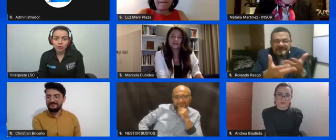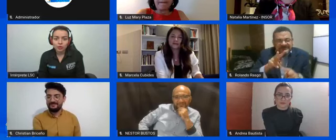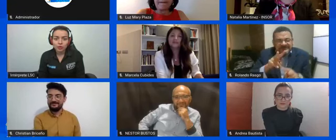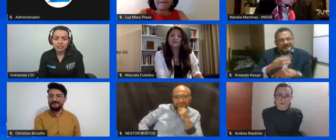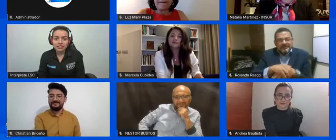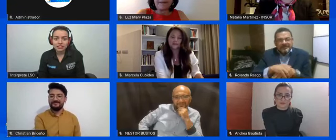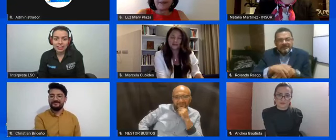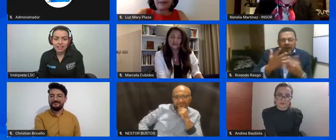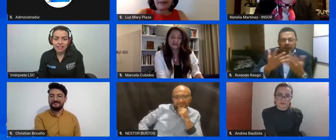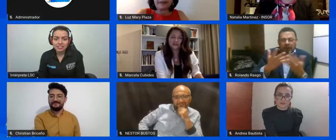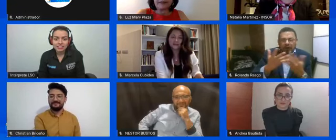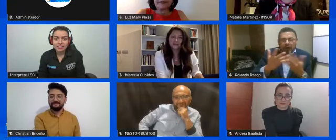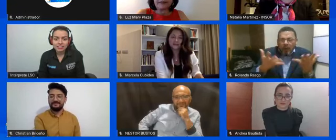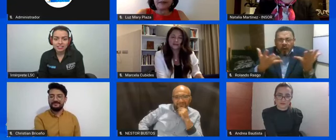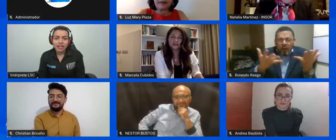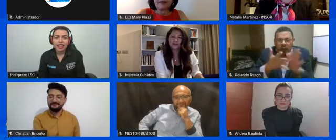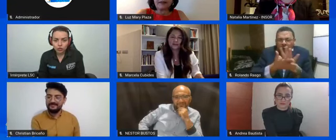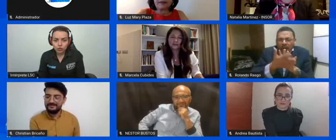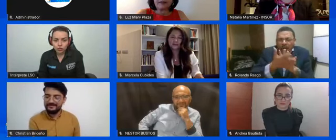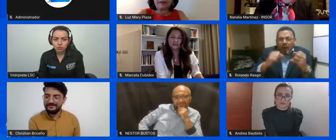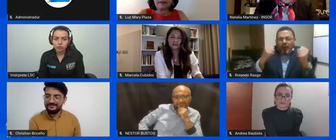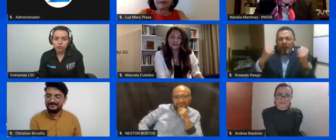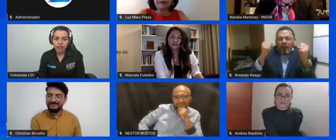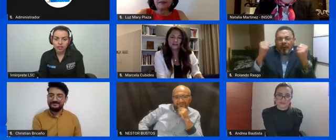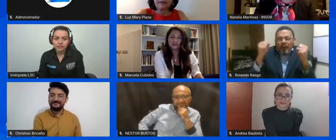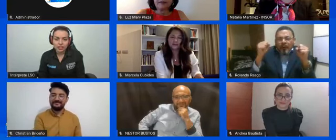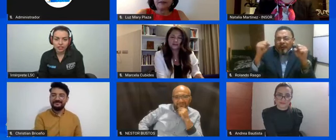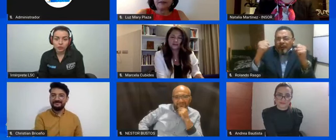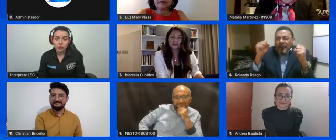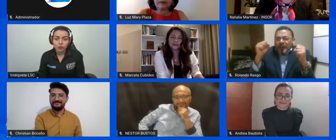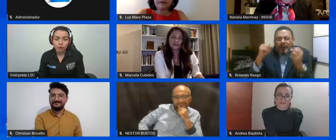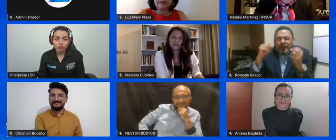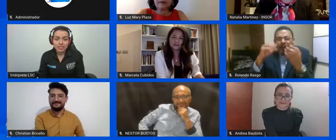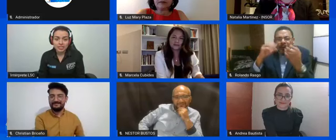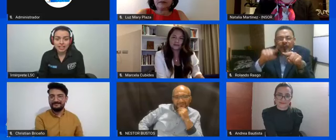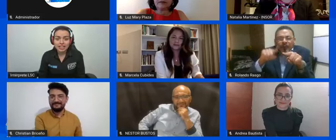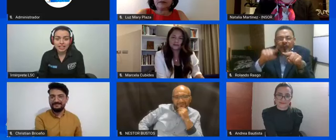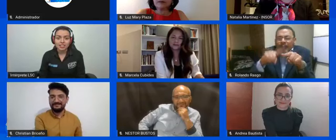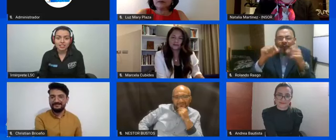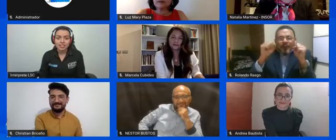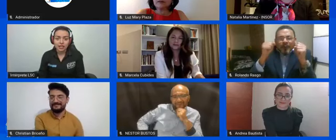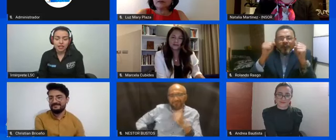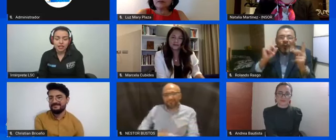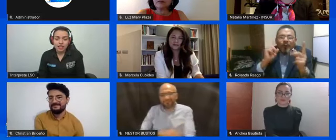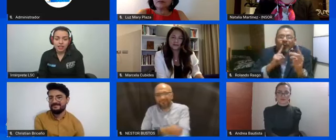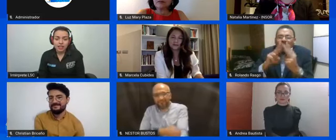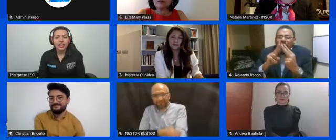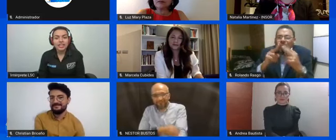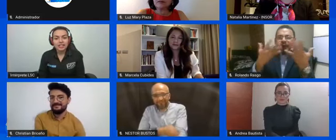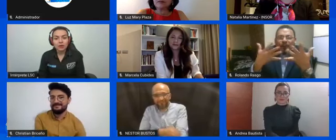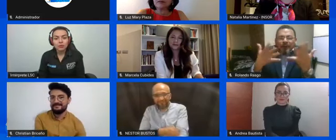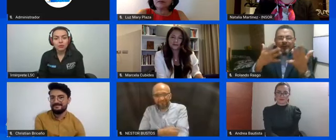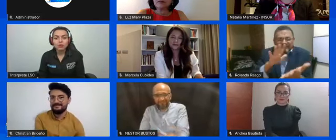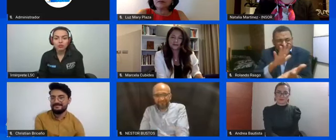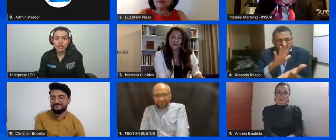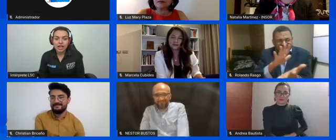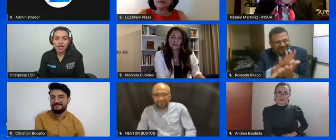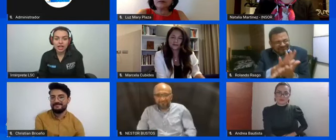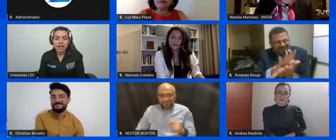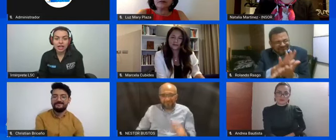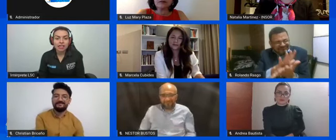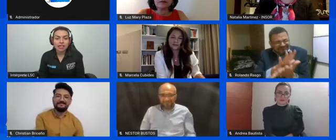junto con Marta Lenis. Entre los dos estuvimos interactuando con Marcela, enseñándole, porque ella estaba muy angustiada